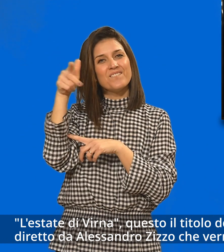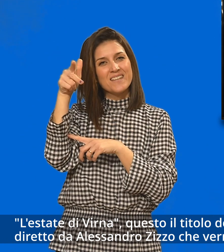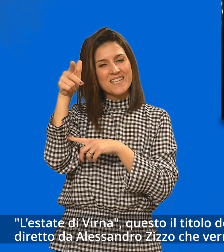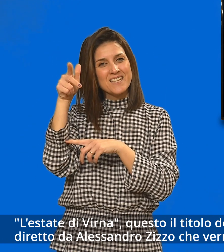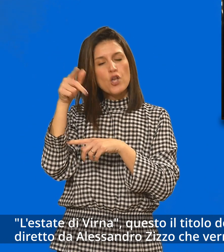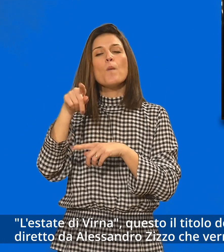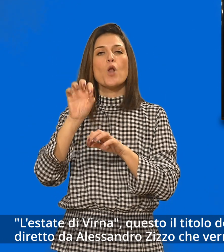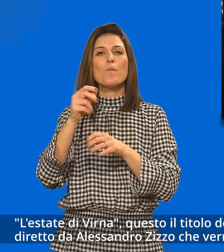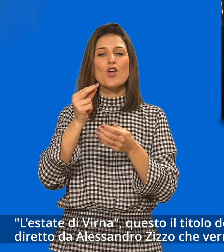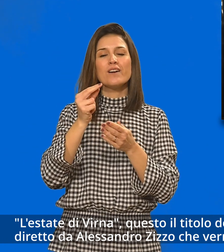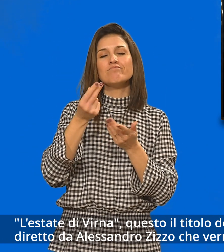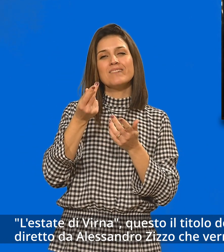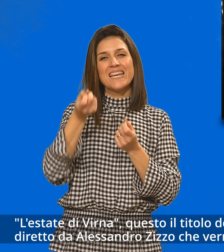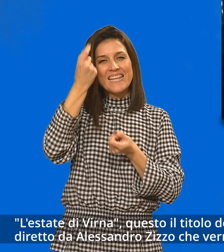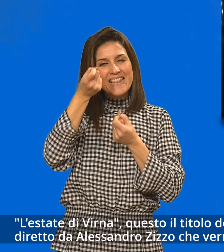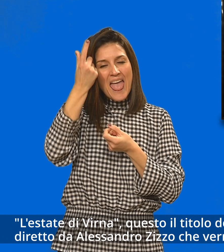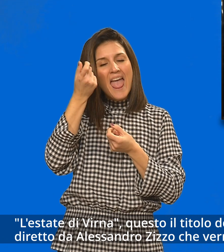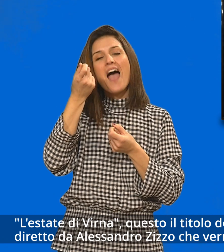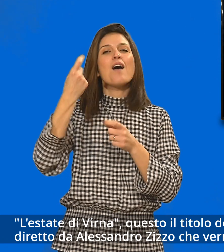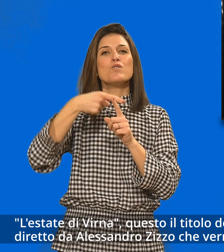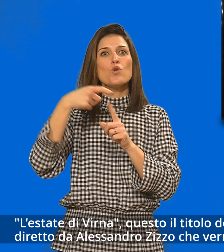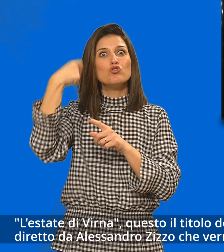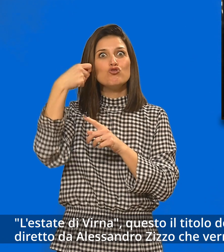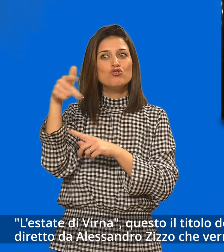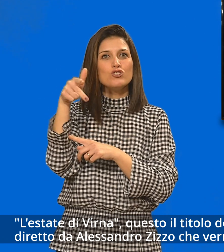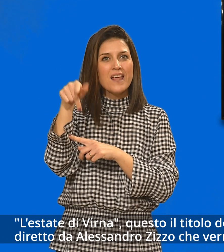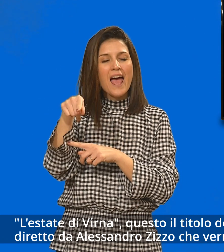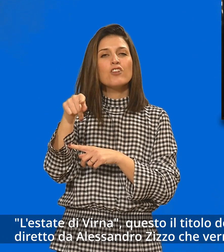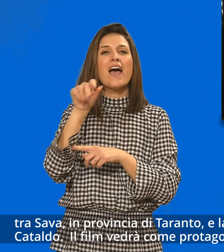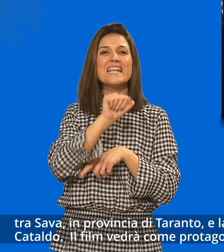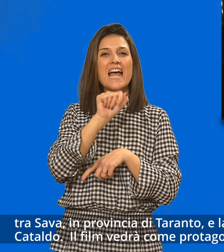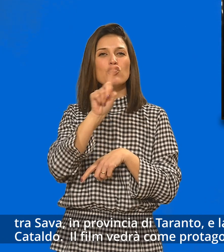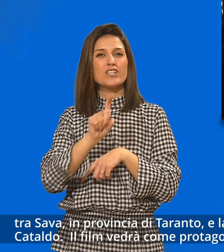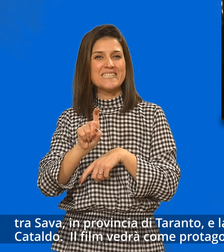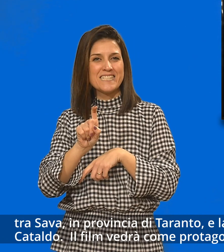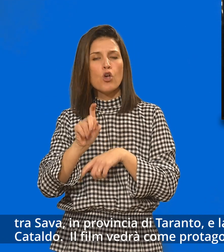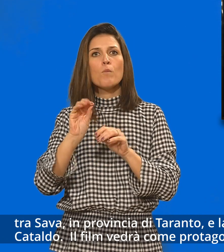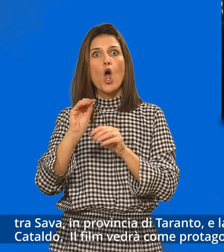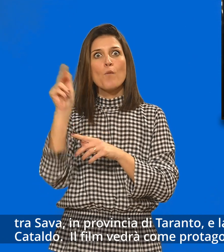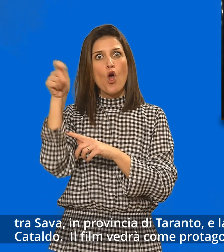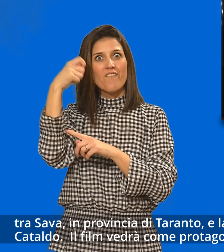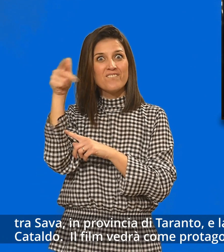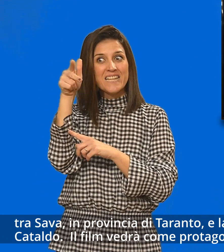zizzo che verrà girato nei prossimi giorni tra sava in provincia di taranto